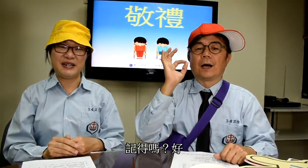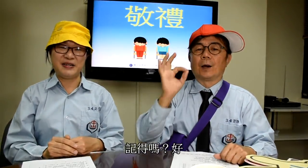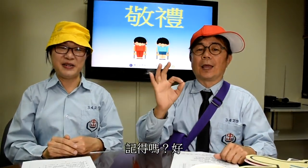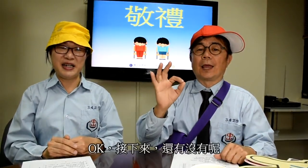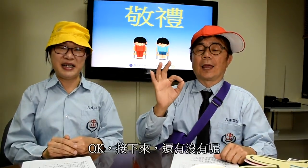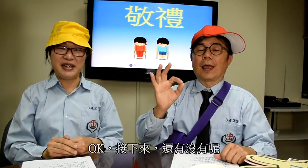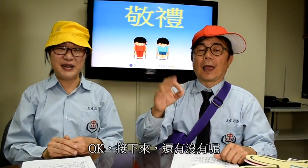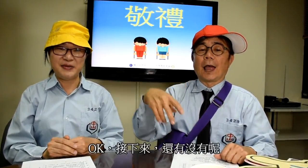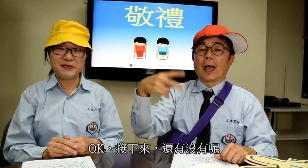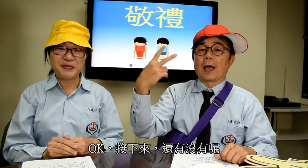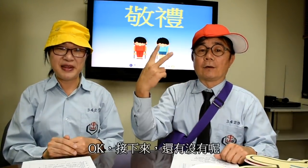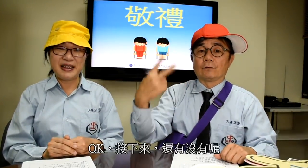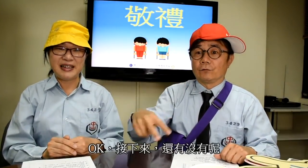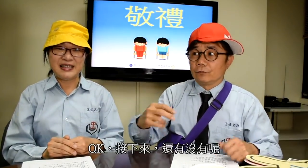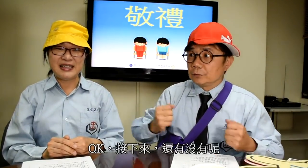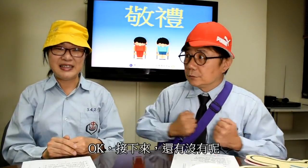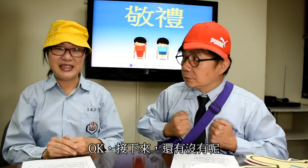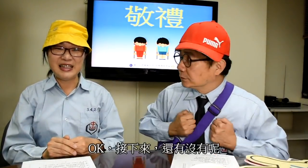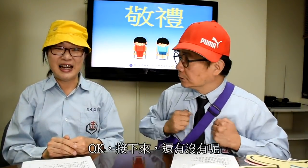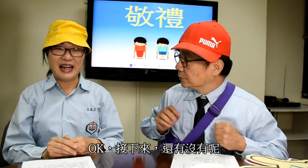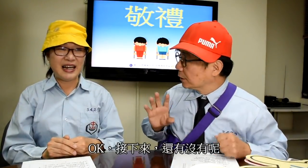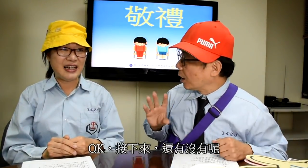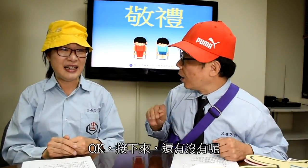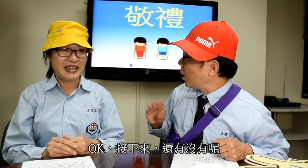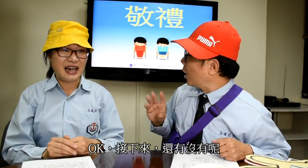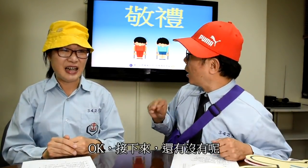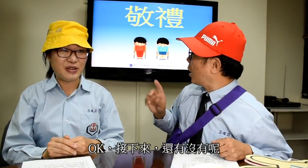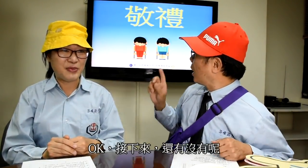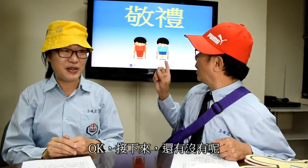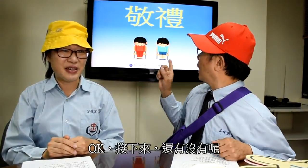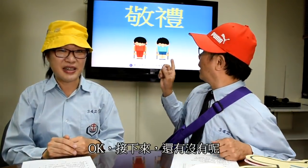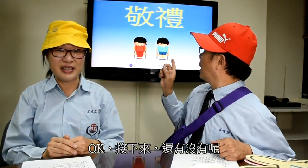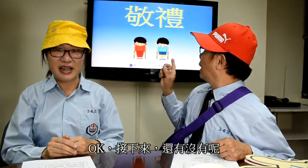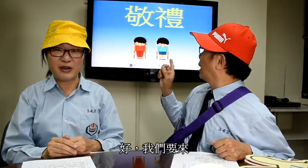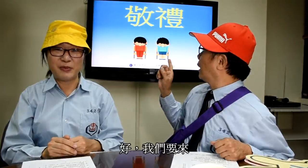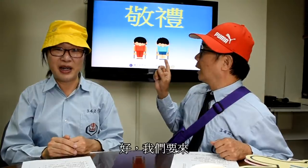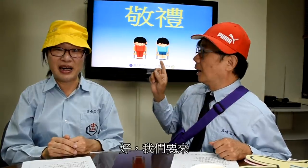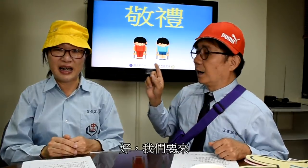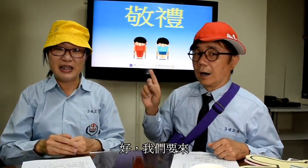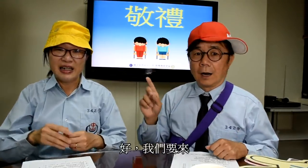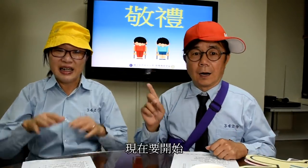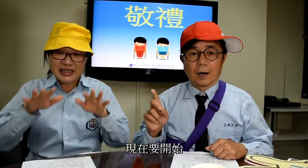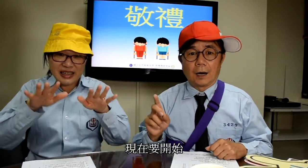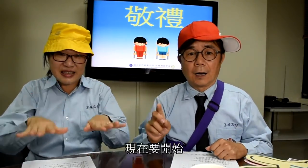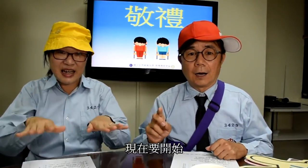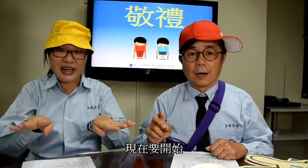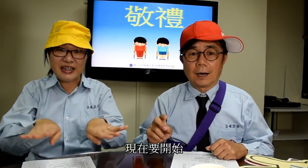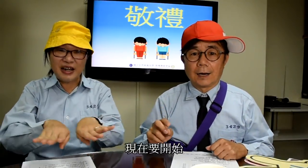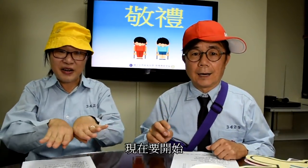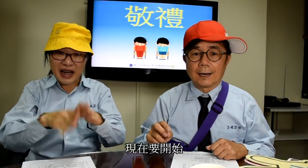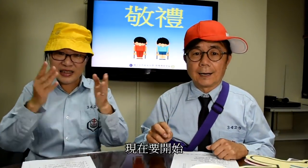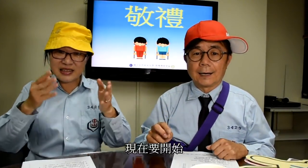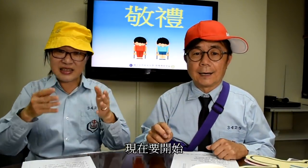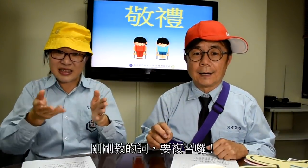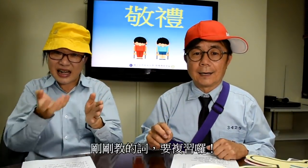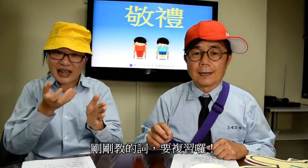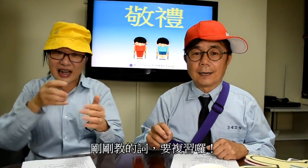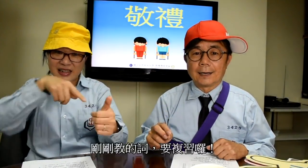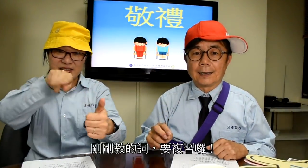，OK。接下来还有没有呢？好，我们要来，现在要开始刚刚教